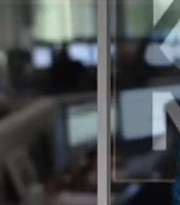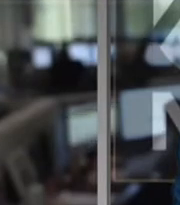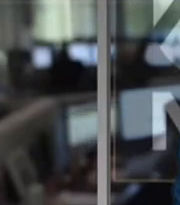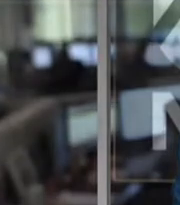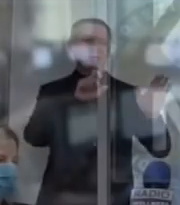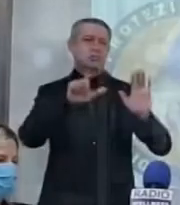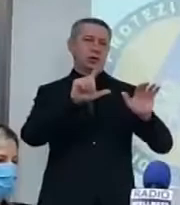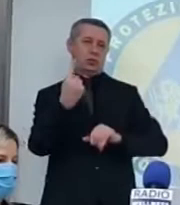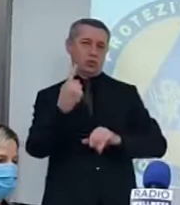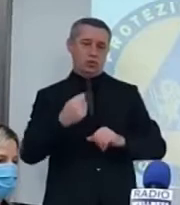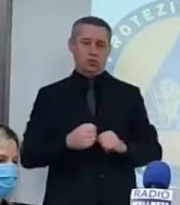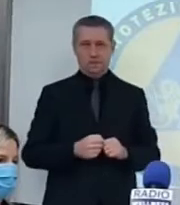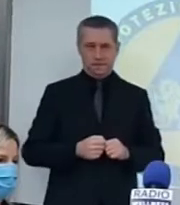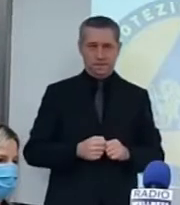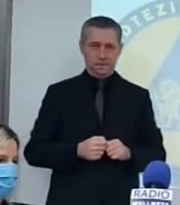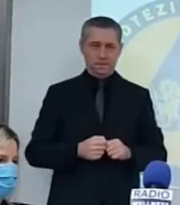veneto